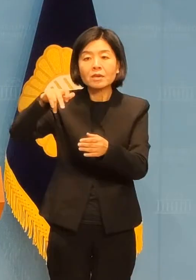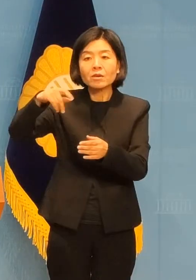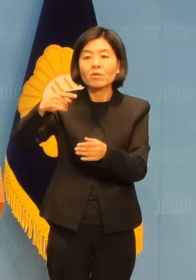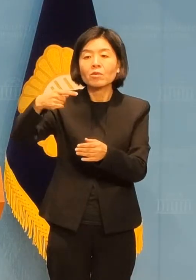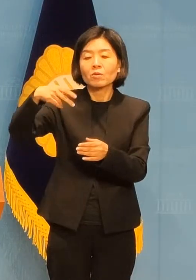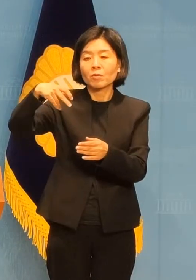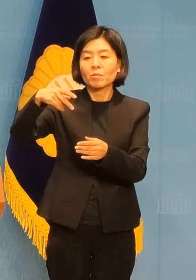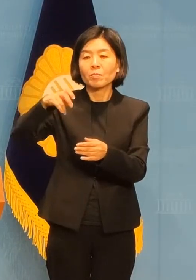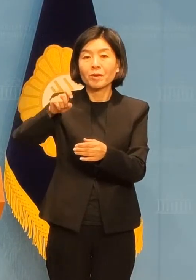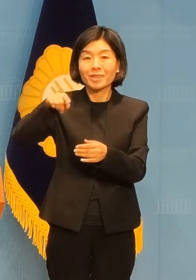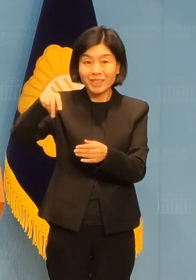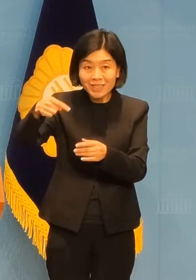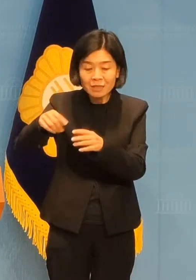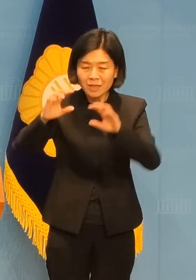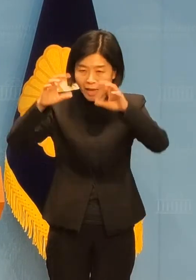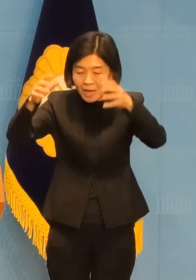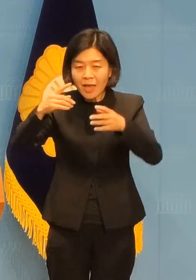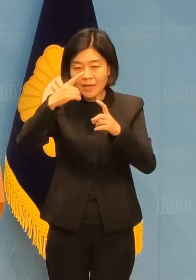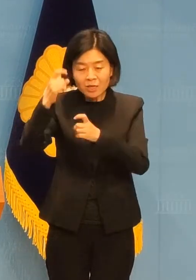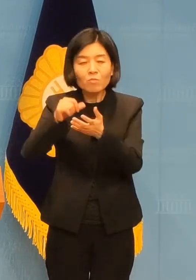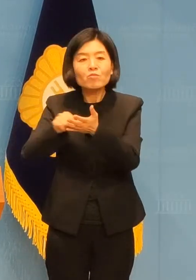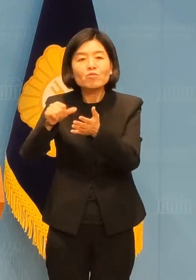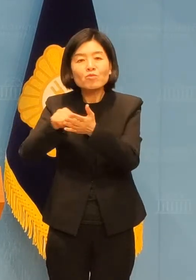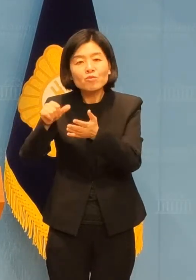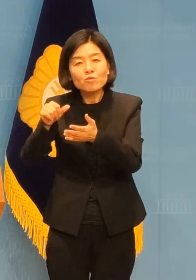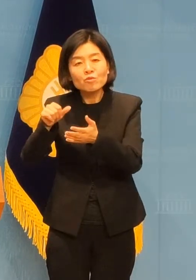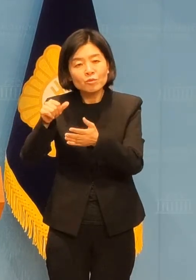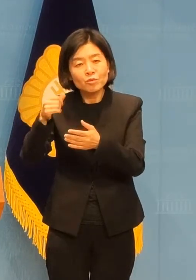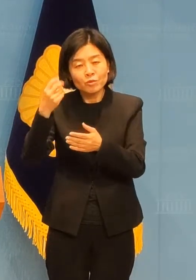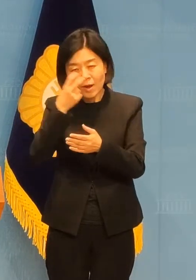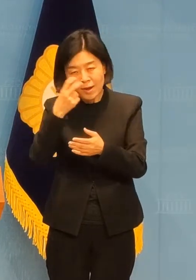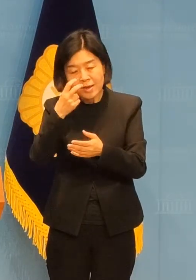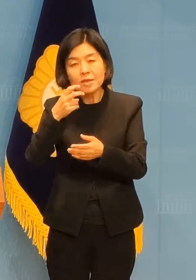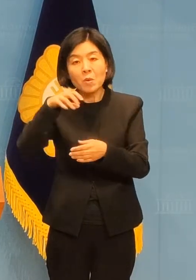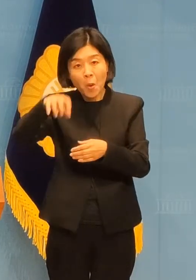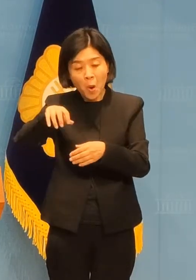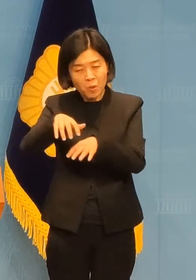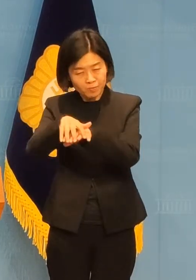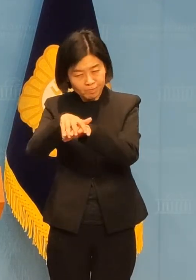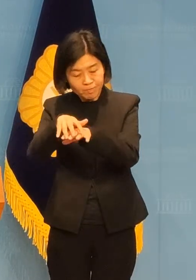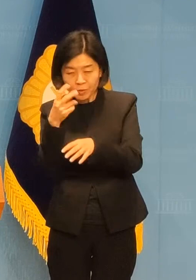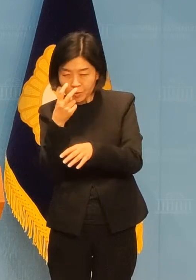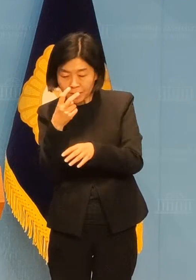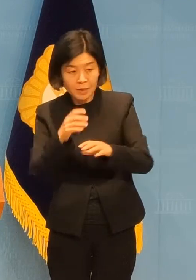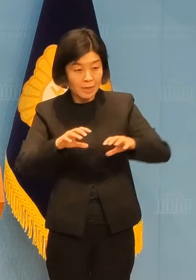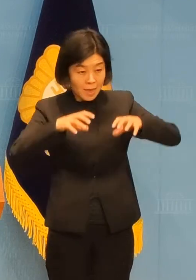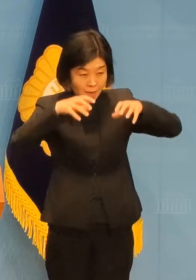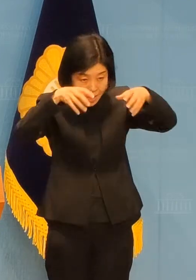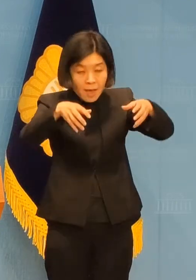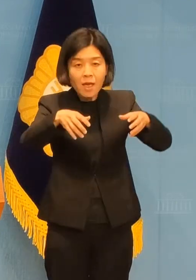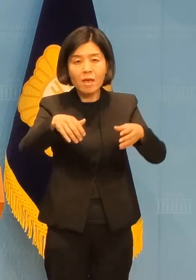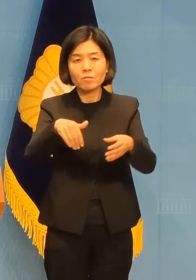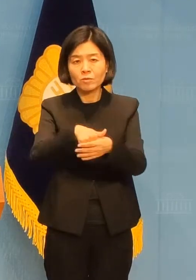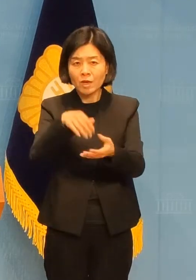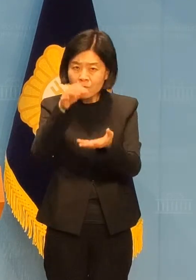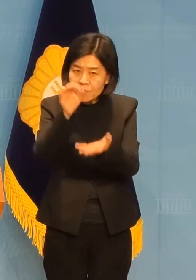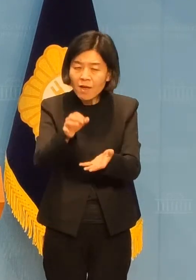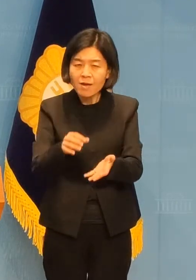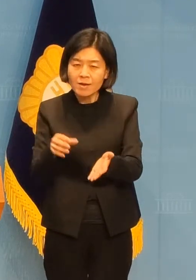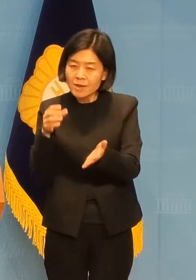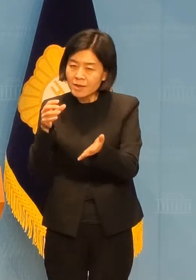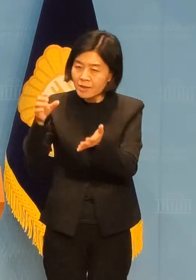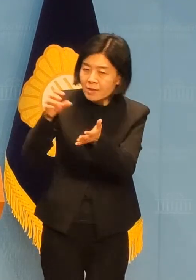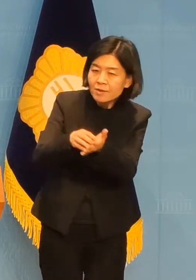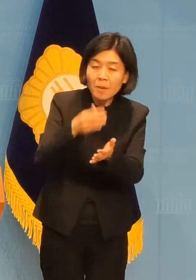이커머스에서 전면적인 조사와 그리고 그것이 세계유산으로 등재가 가능한지 아니면 보류해야 할지 아니면